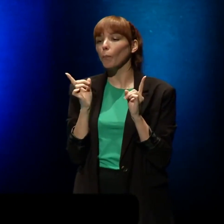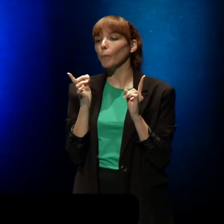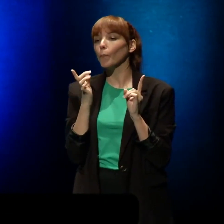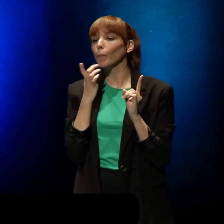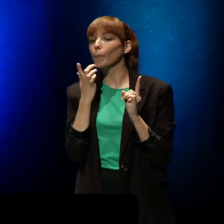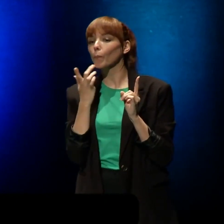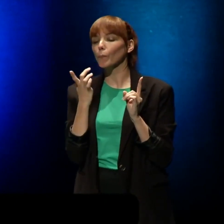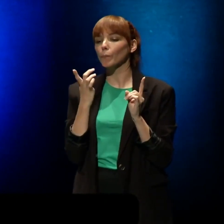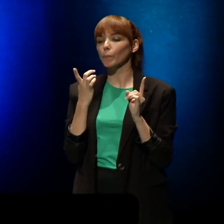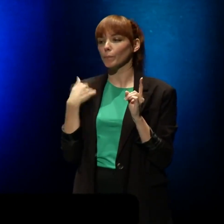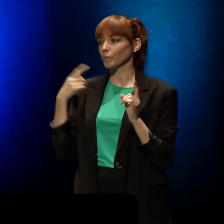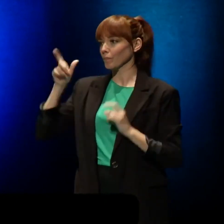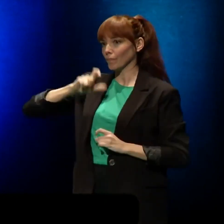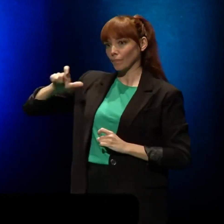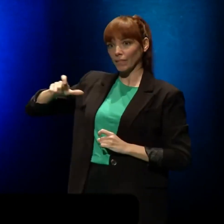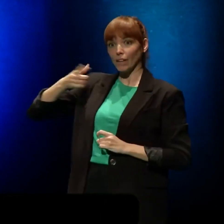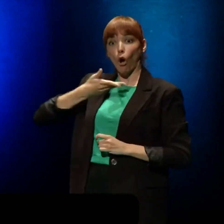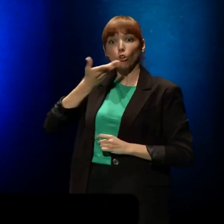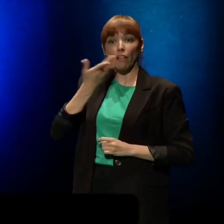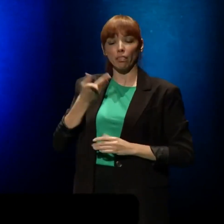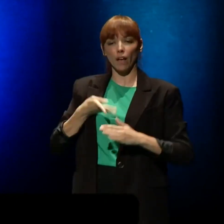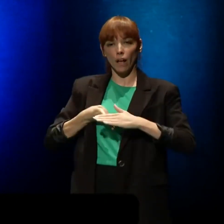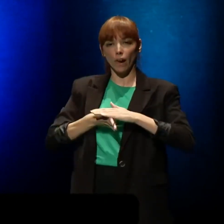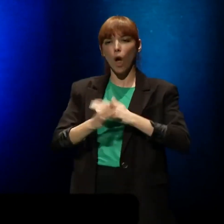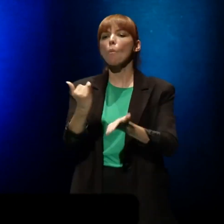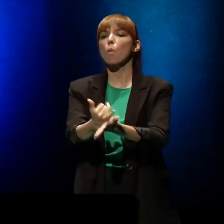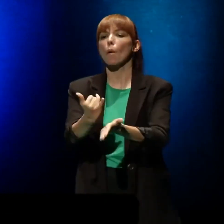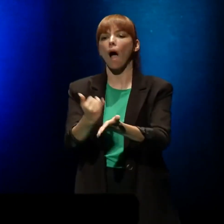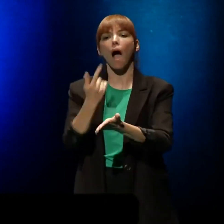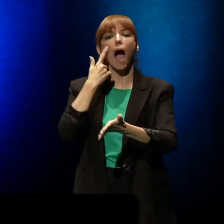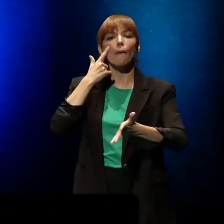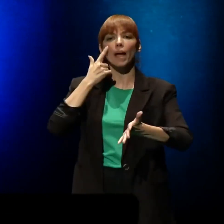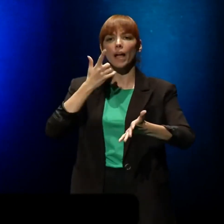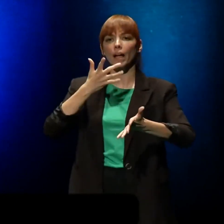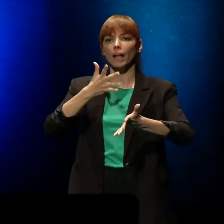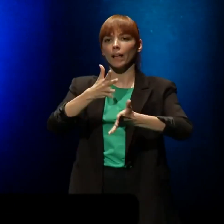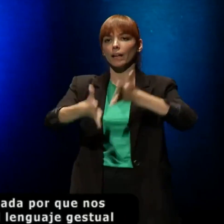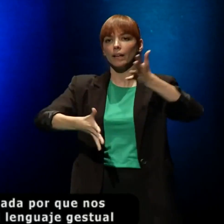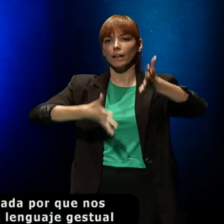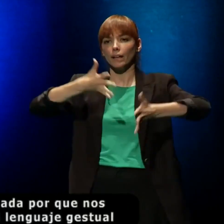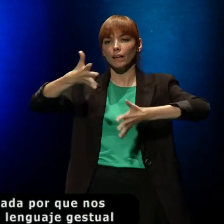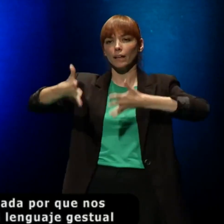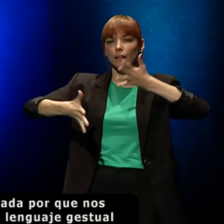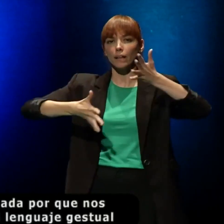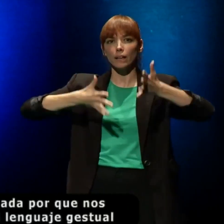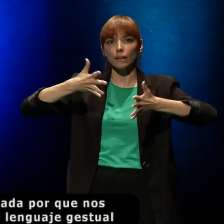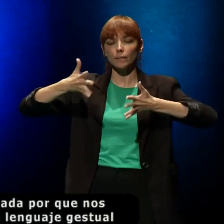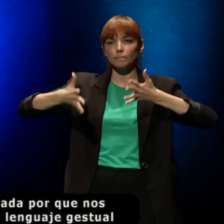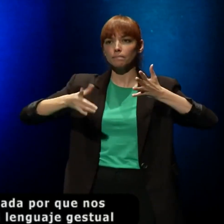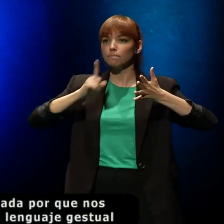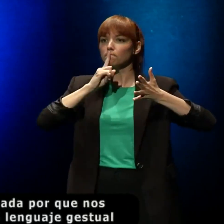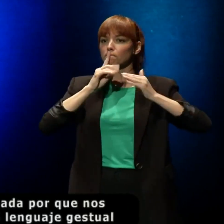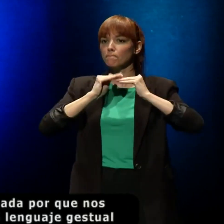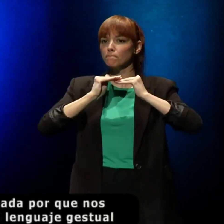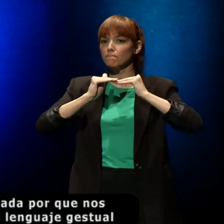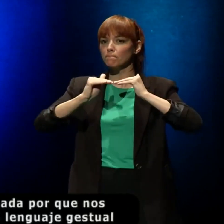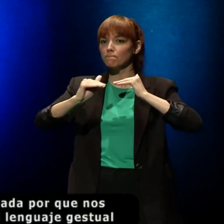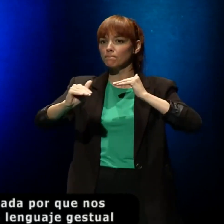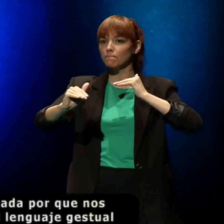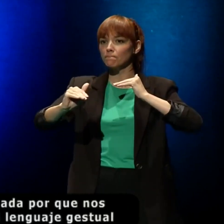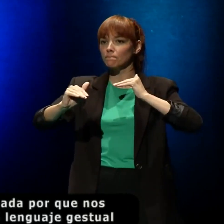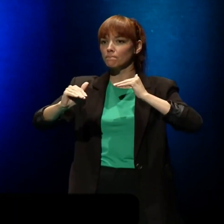lenguaje gestual o al lenguaje para intentar que empatizásemos desde el primer